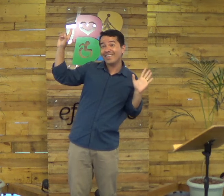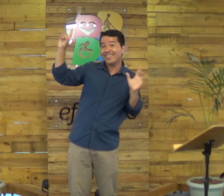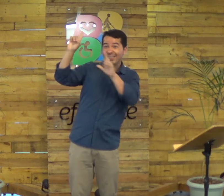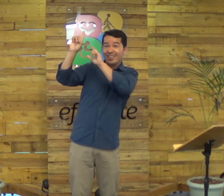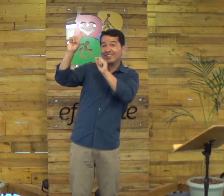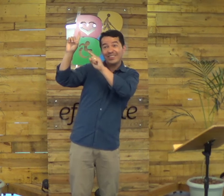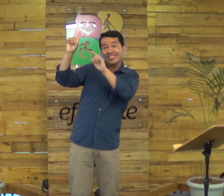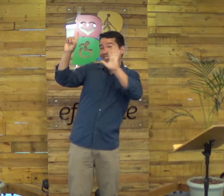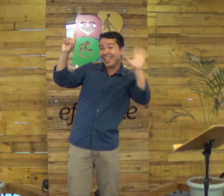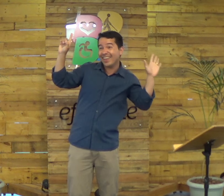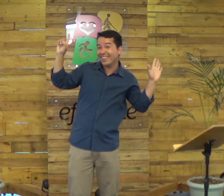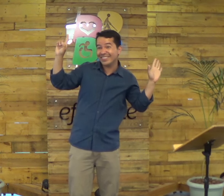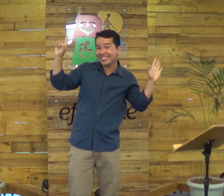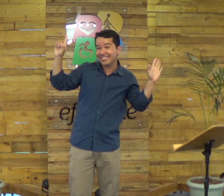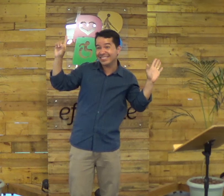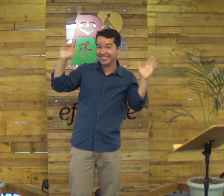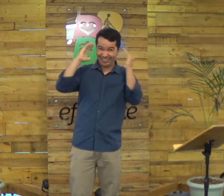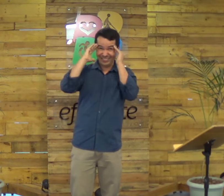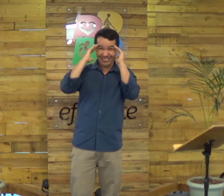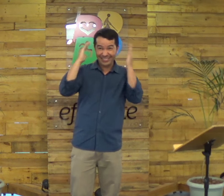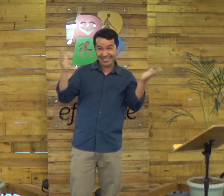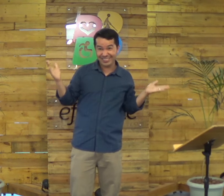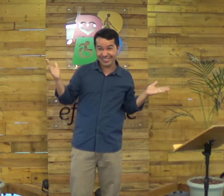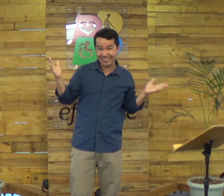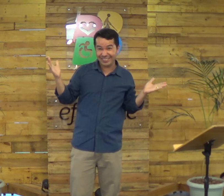tendo bem, põem o ponto na minha escolha. Entende?